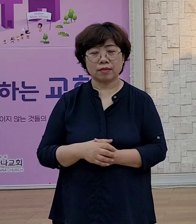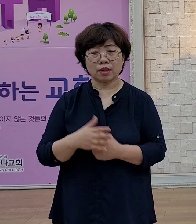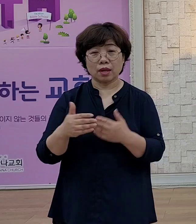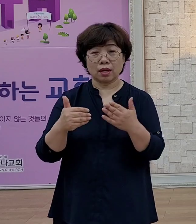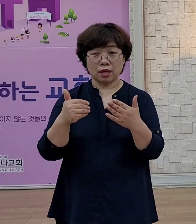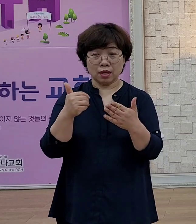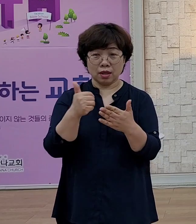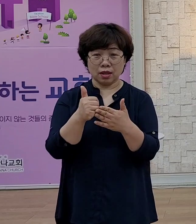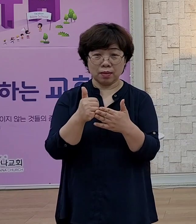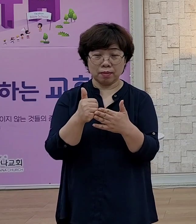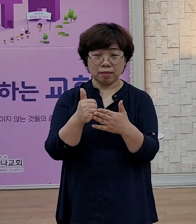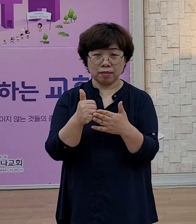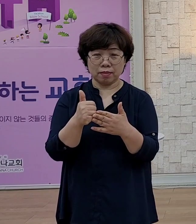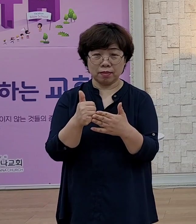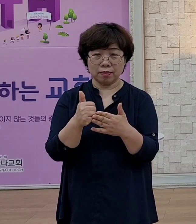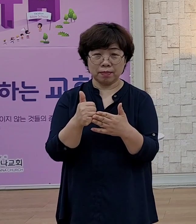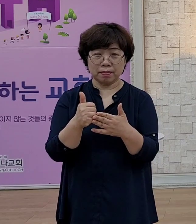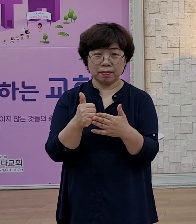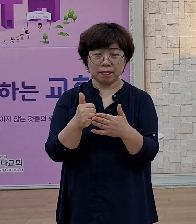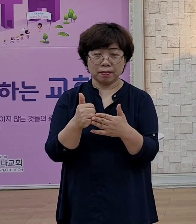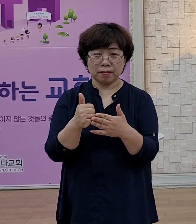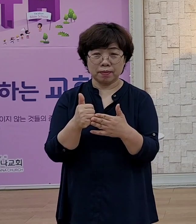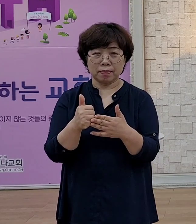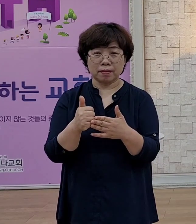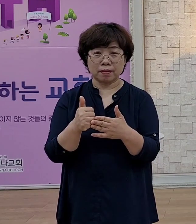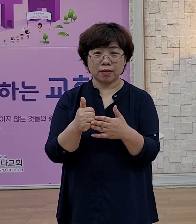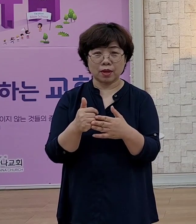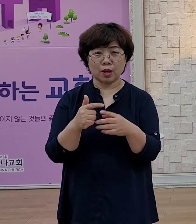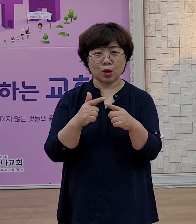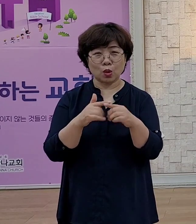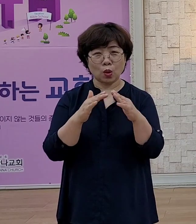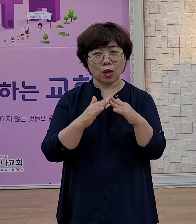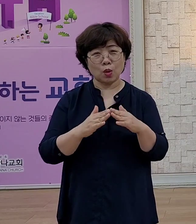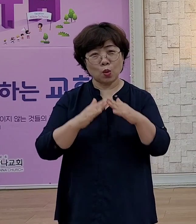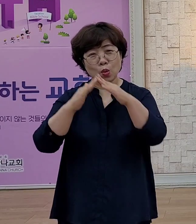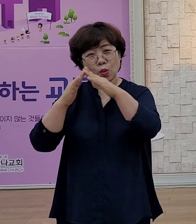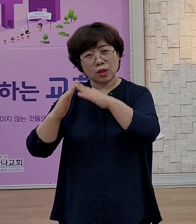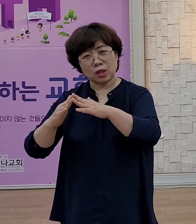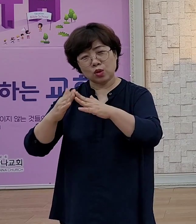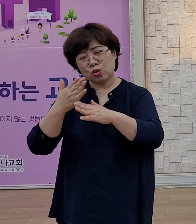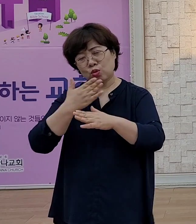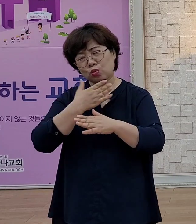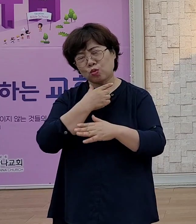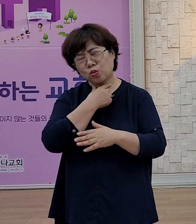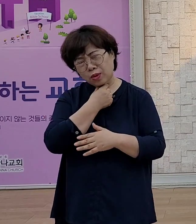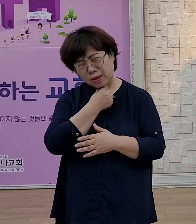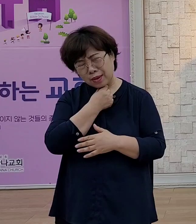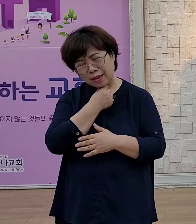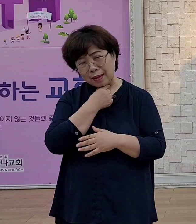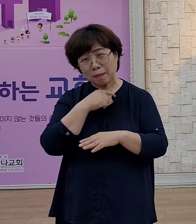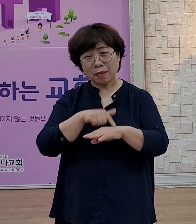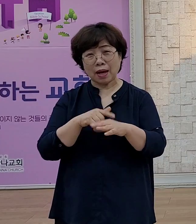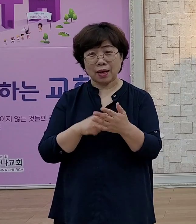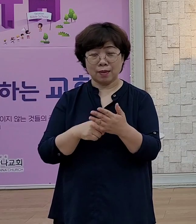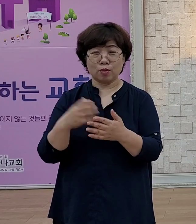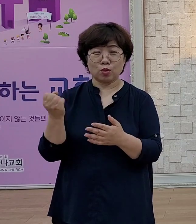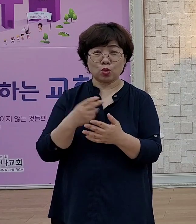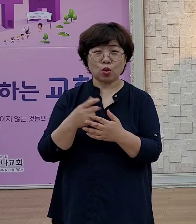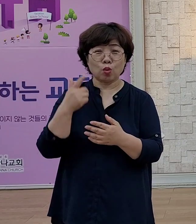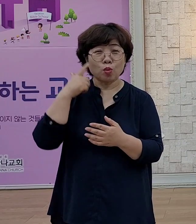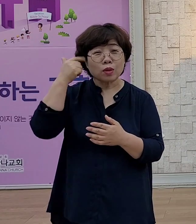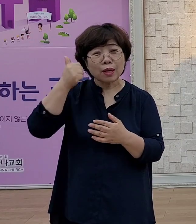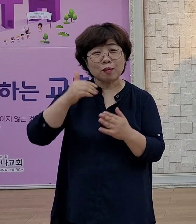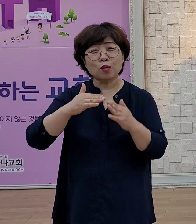하나님이 또 어떻게 또 우리 이쪽으로 교회를 옮기실지 하는 그 마음. 그리고 또 한 가지는 목사님이